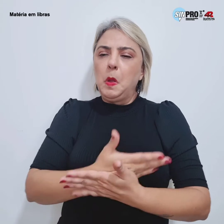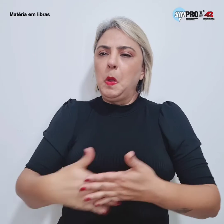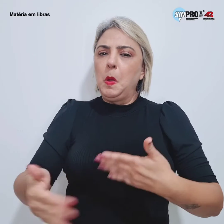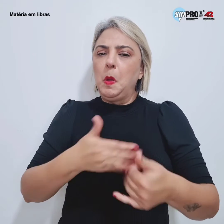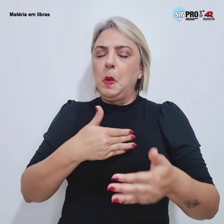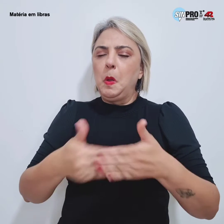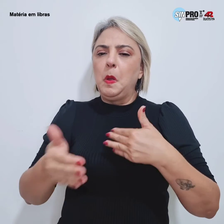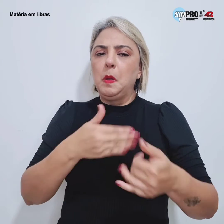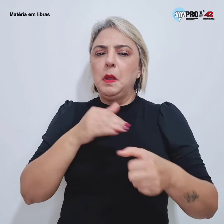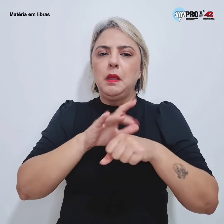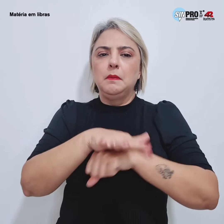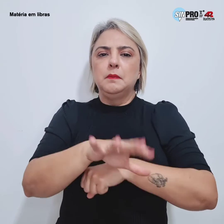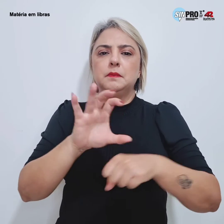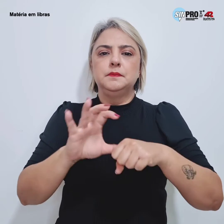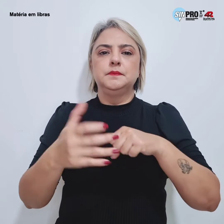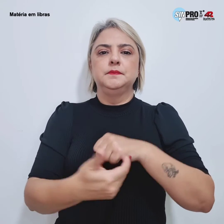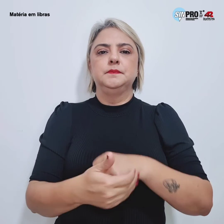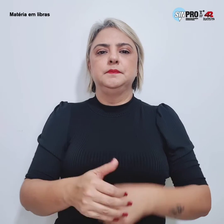debelar qualquer pandemia.